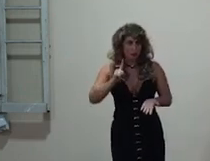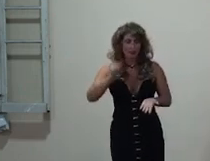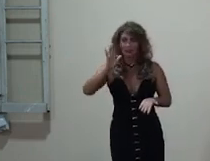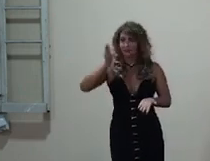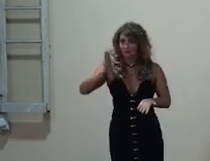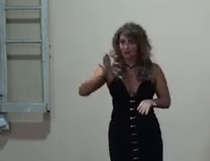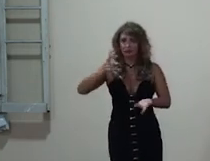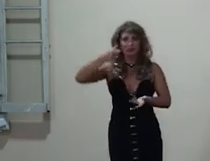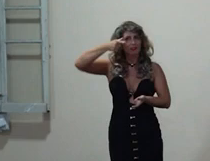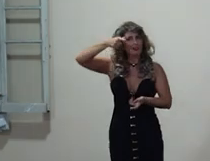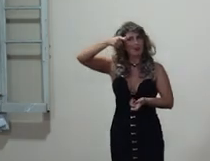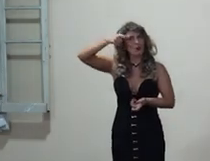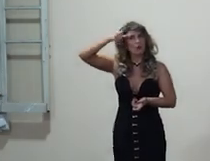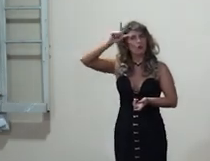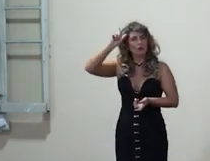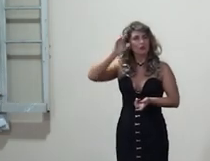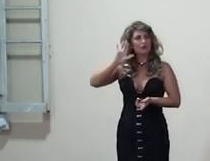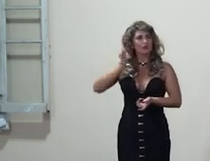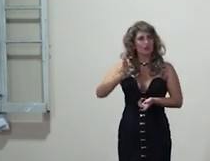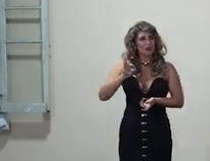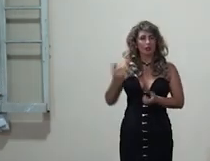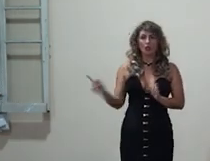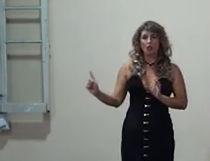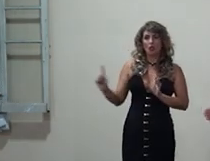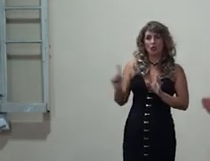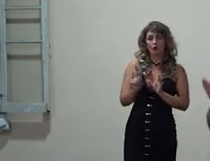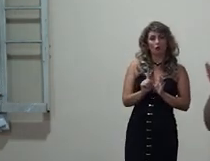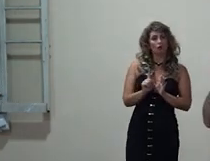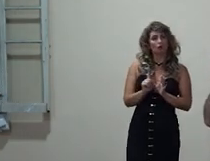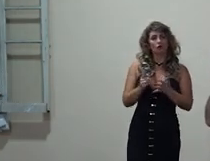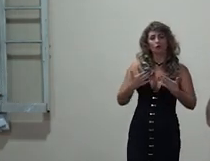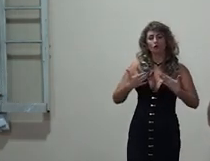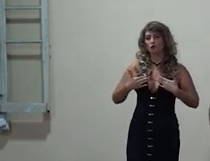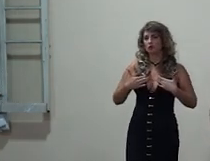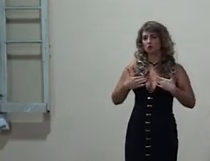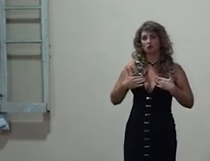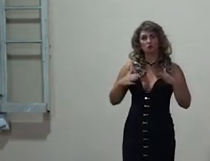aqui desde ontem, eu vim muito